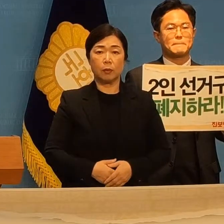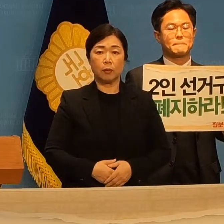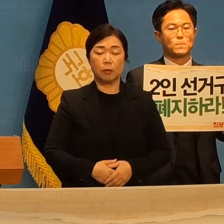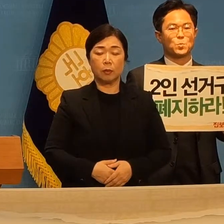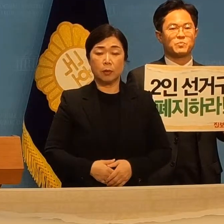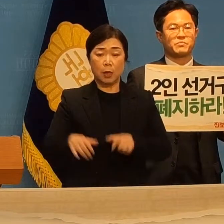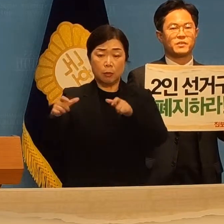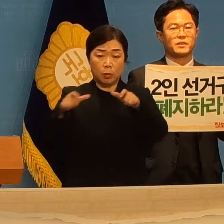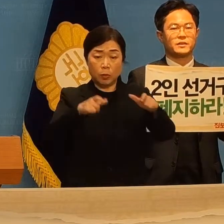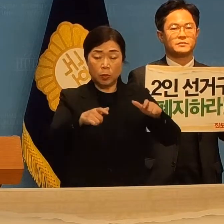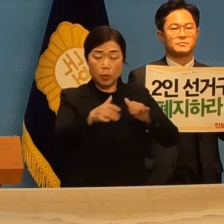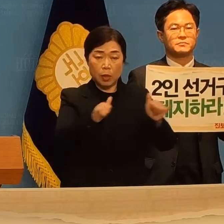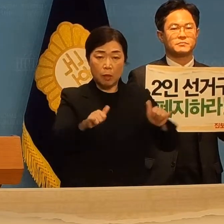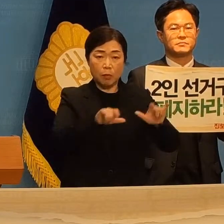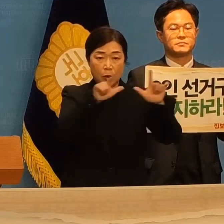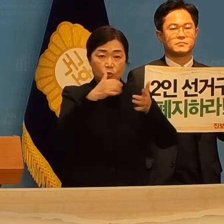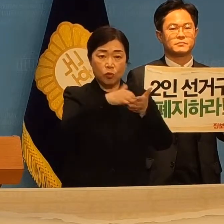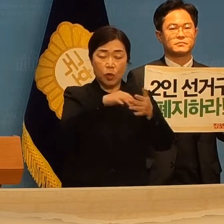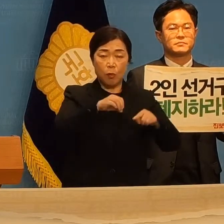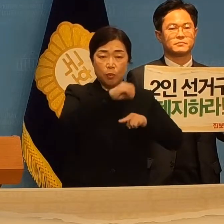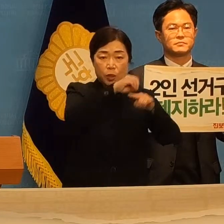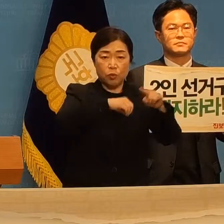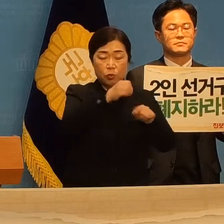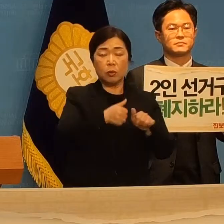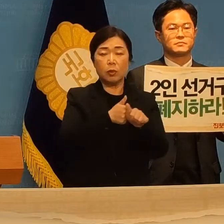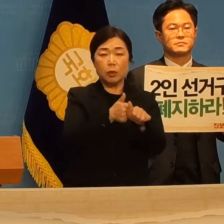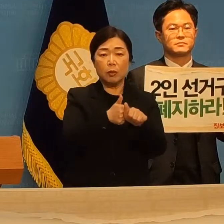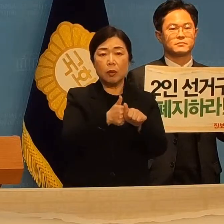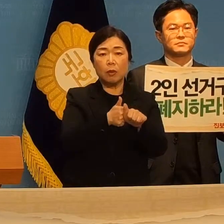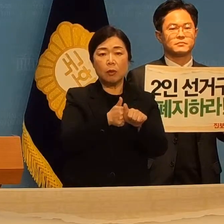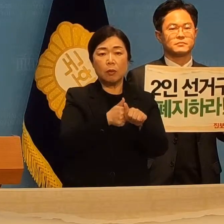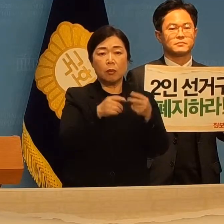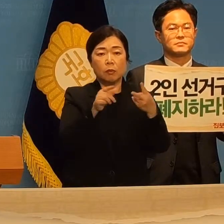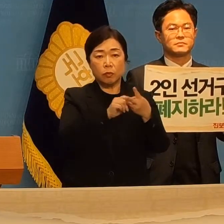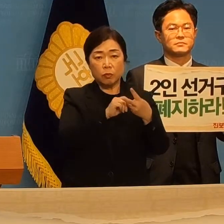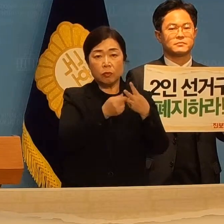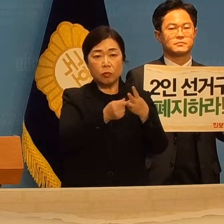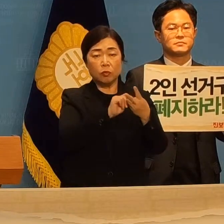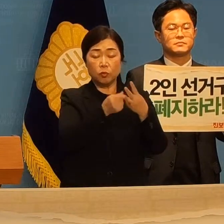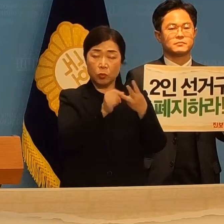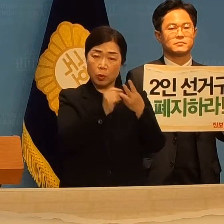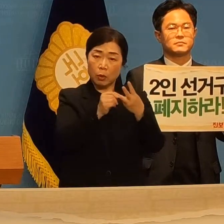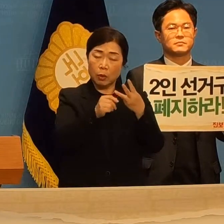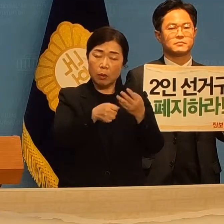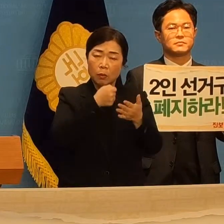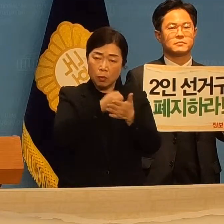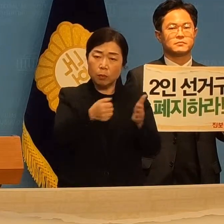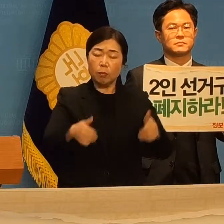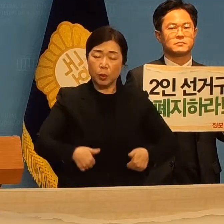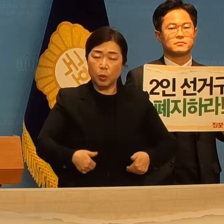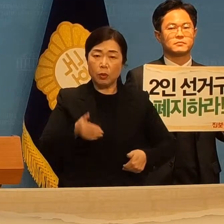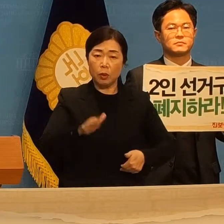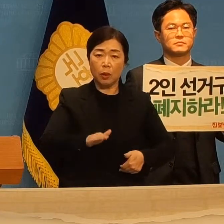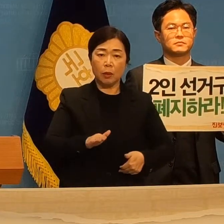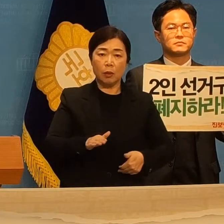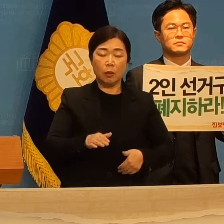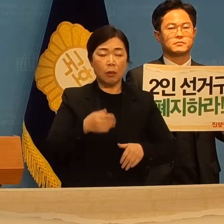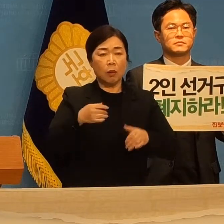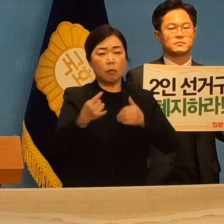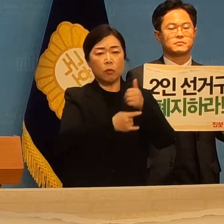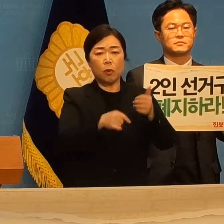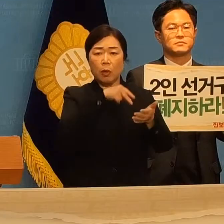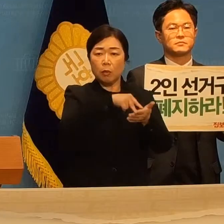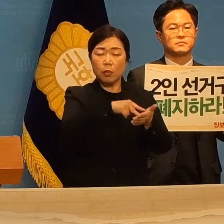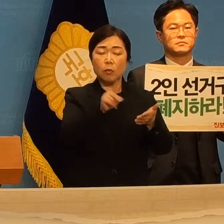이렇게 당연하고 상식적인 방법을 두고 획정위원회는 굳이 가불병 선거구에